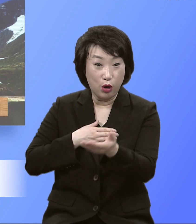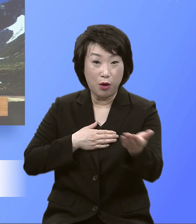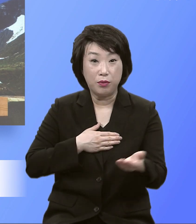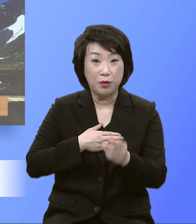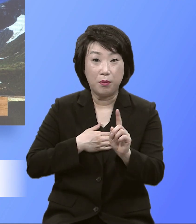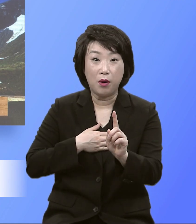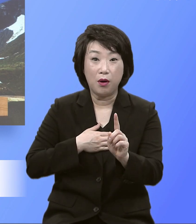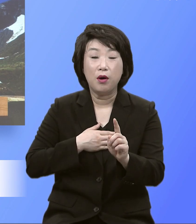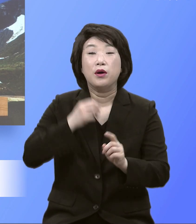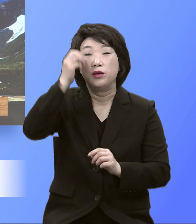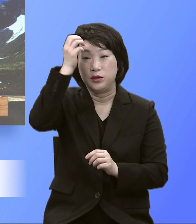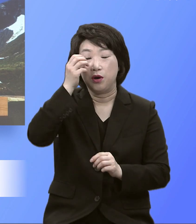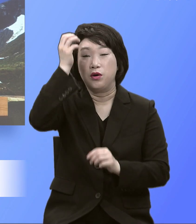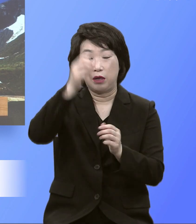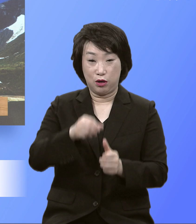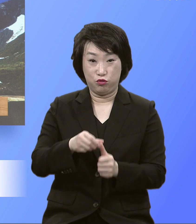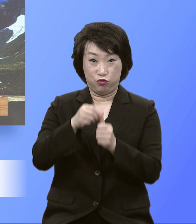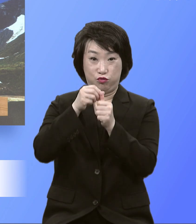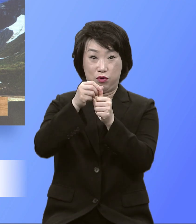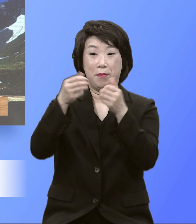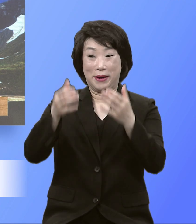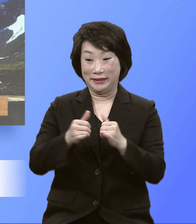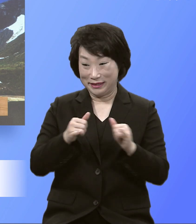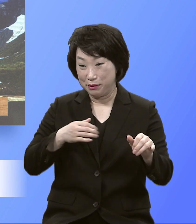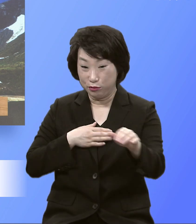누구냐? 영적으로 구원받은